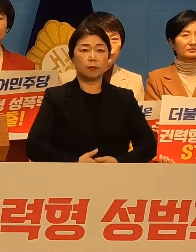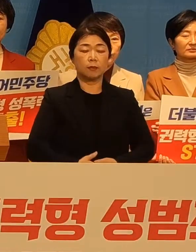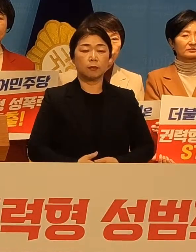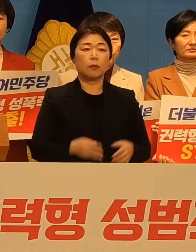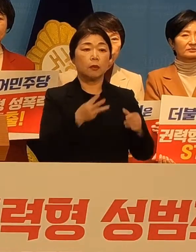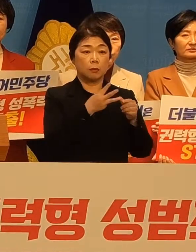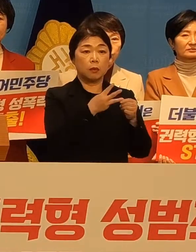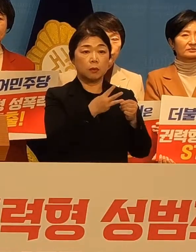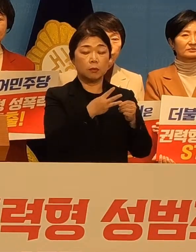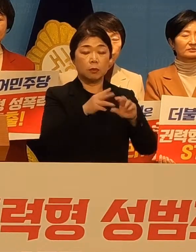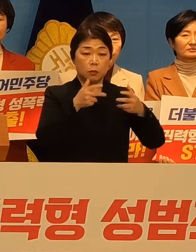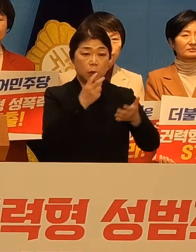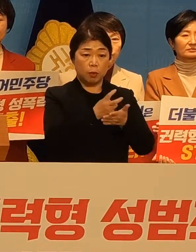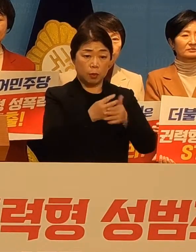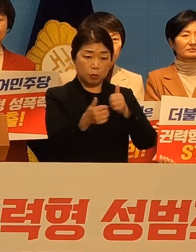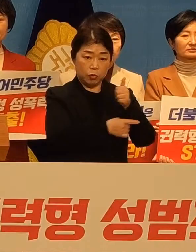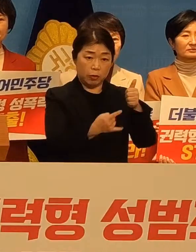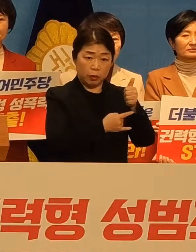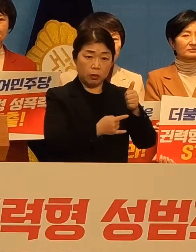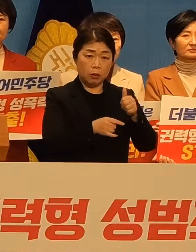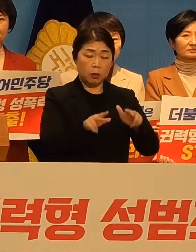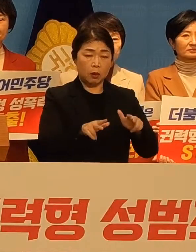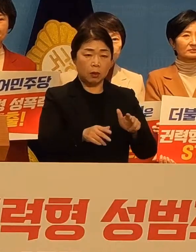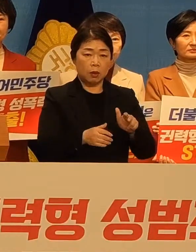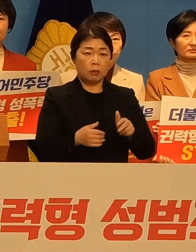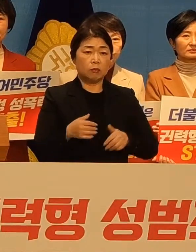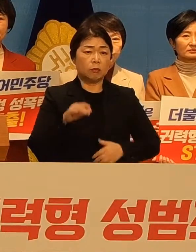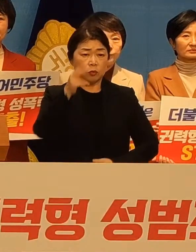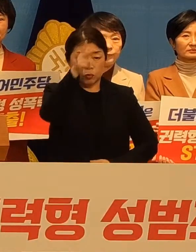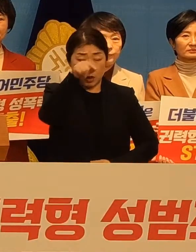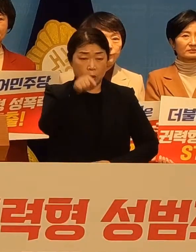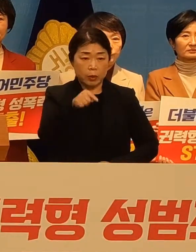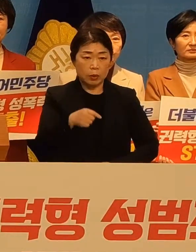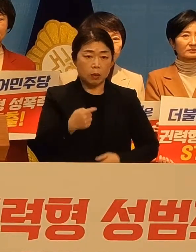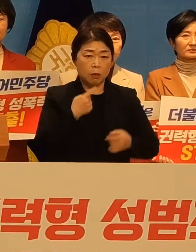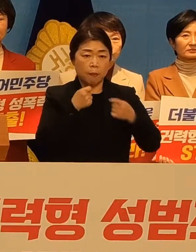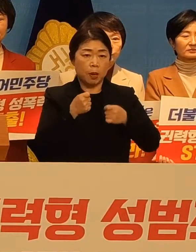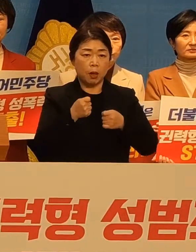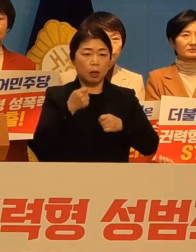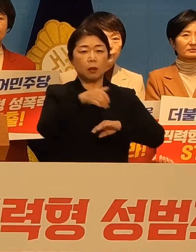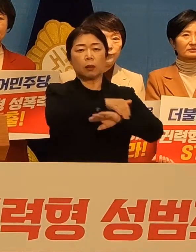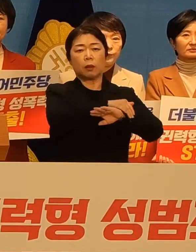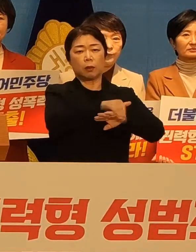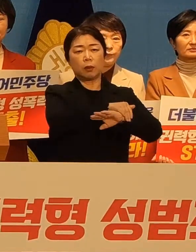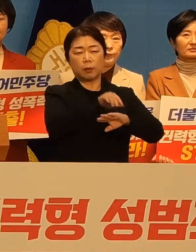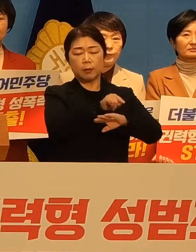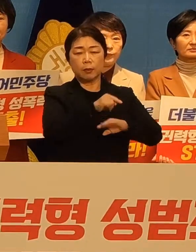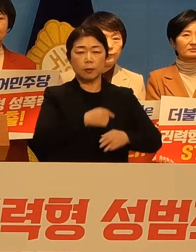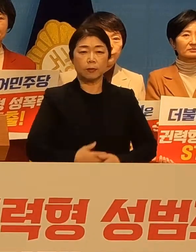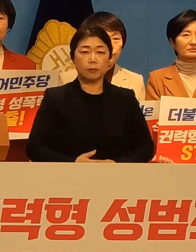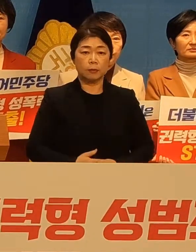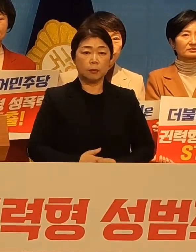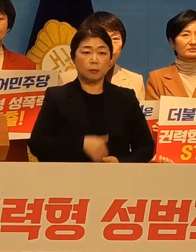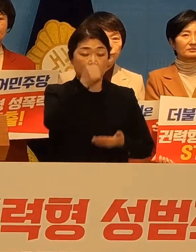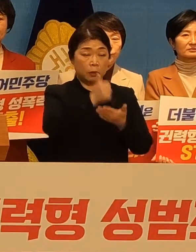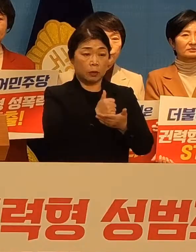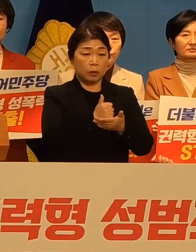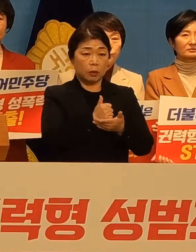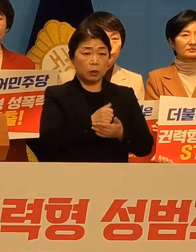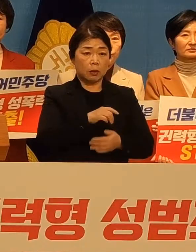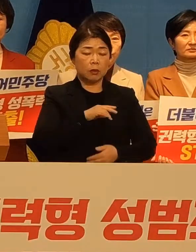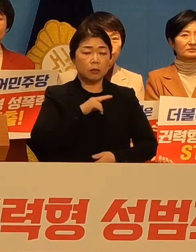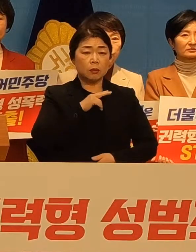셋째, 국회 법사위 위원직을 방패 삼아 수사기관을 겁박하고 있습니다. 성범죄 피의자로 입건된